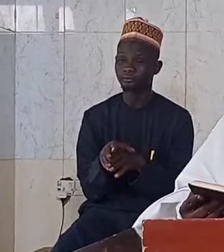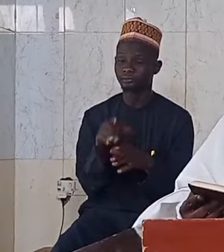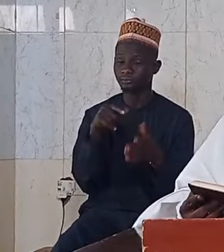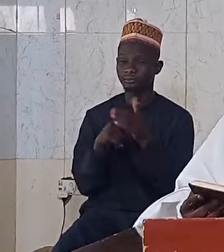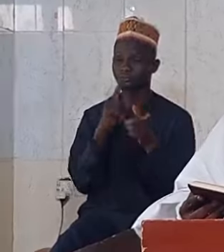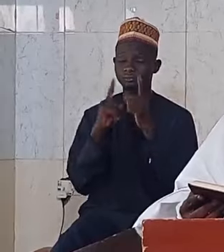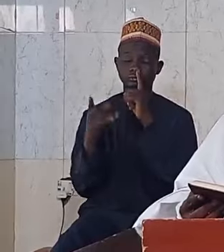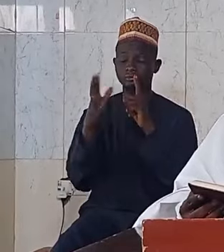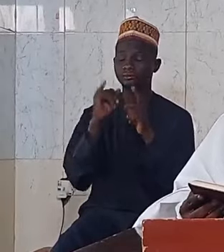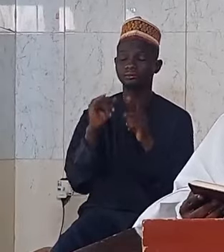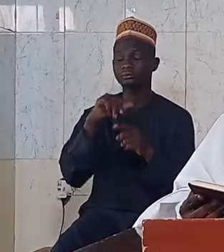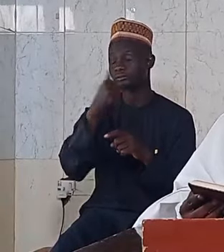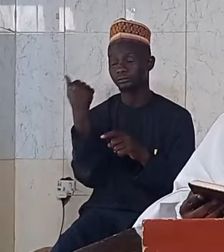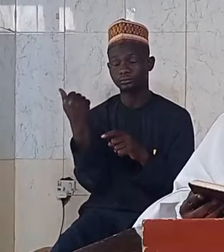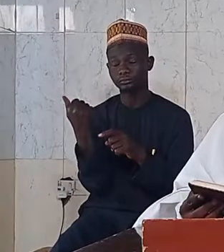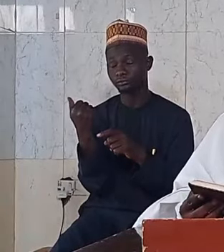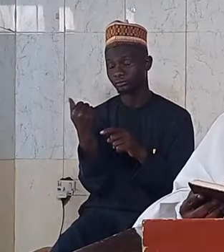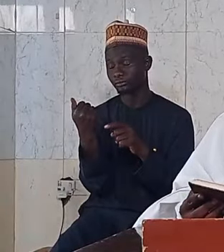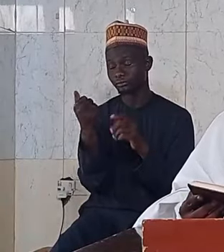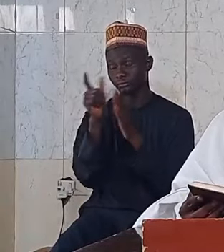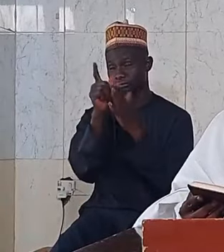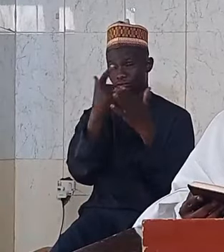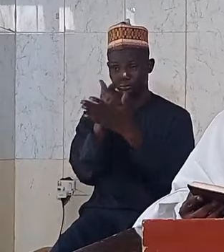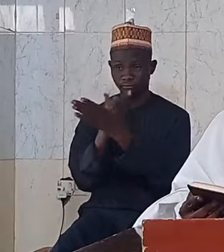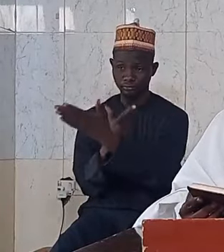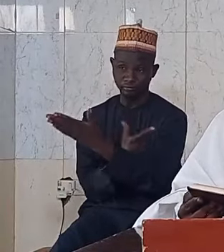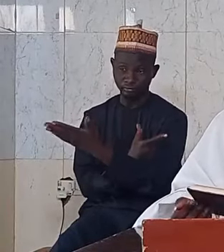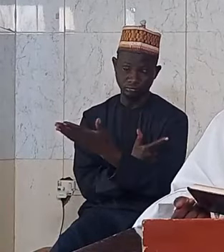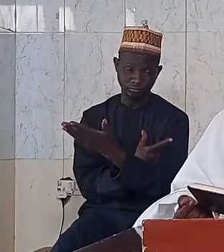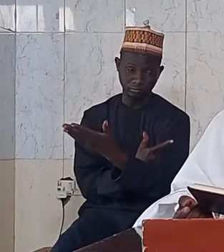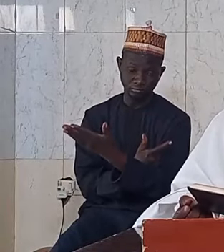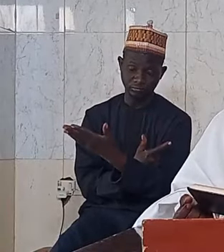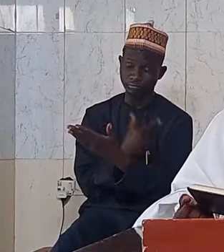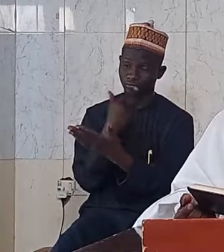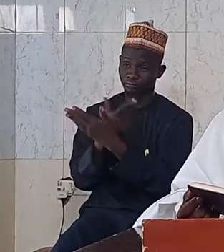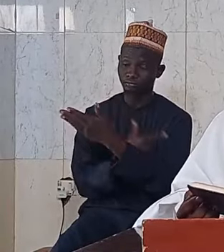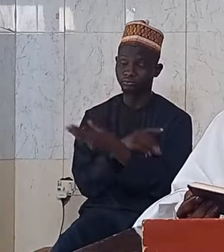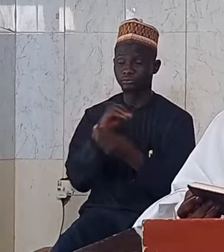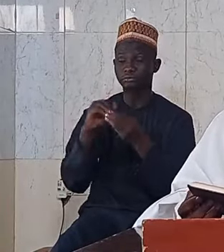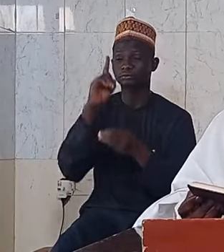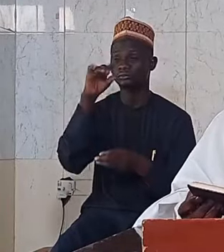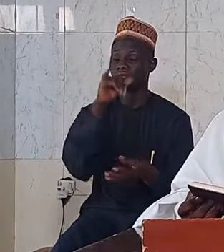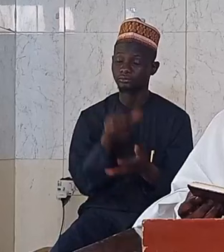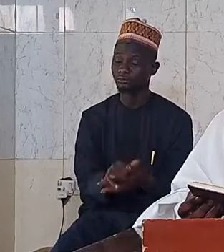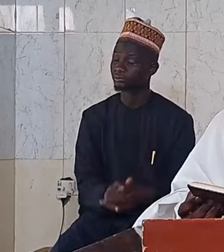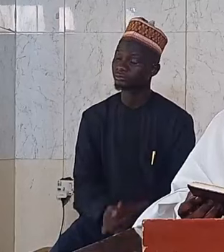akwai fa'idoji ba guda daya ba minha daga cikin su